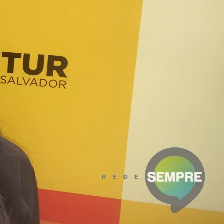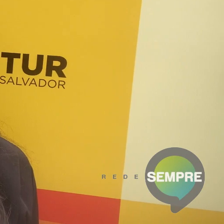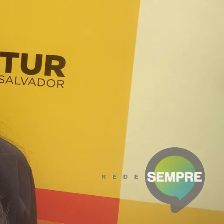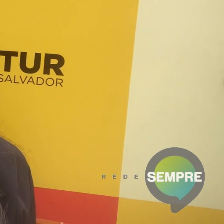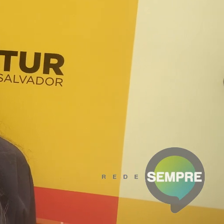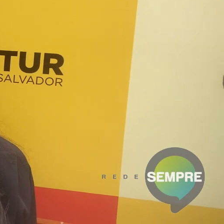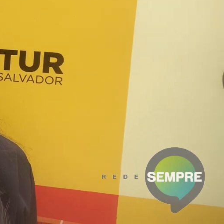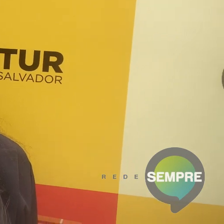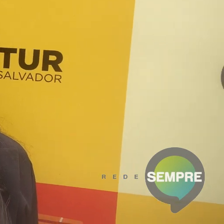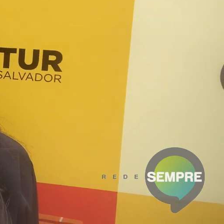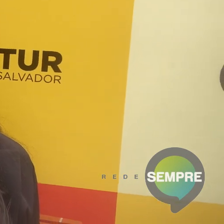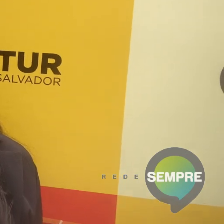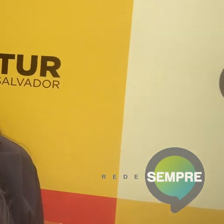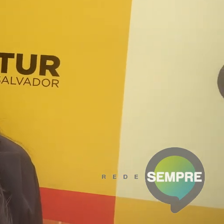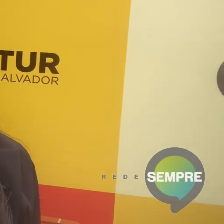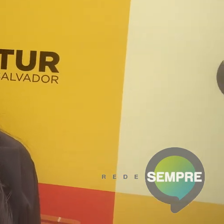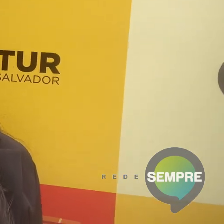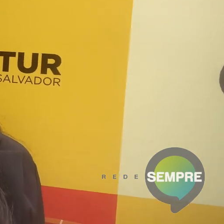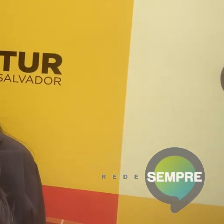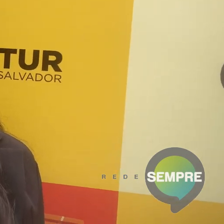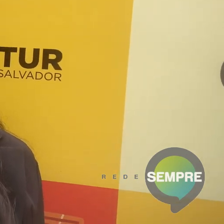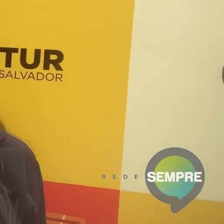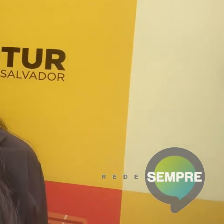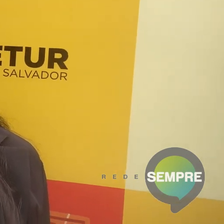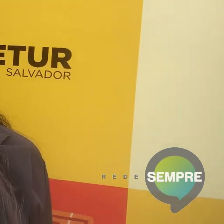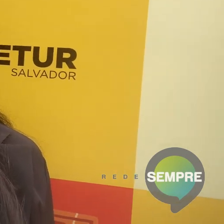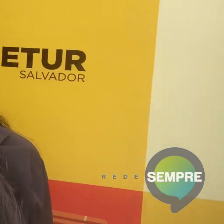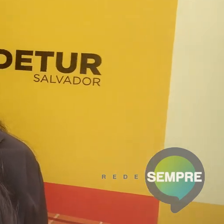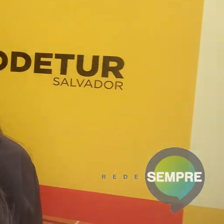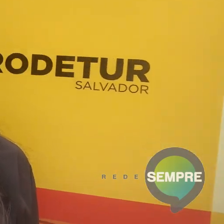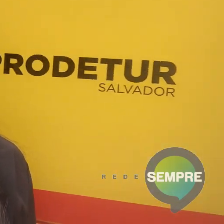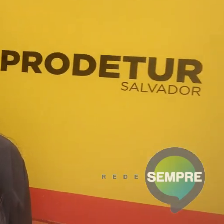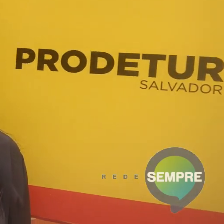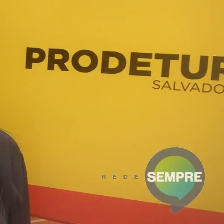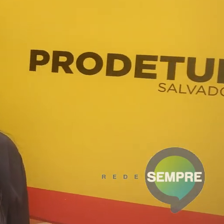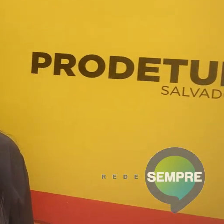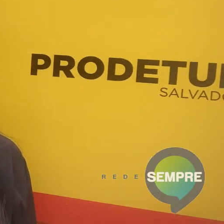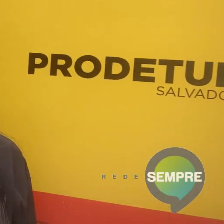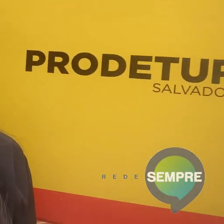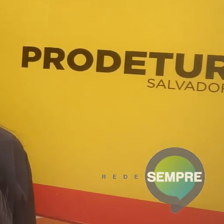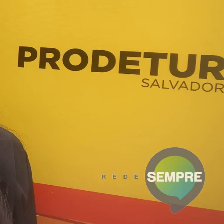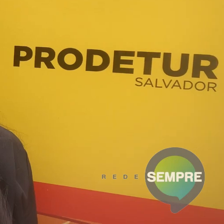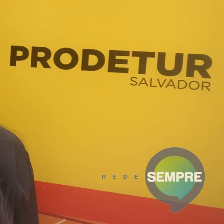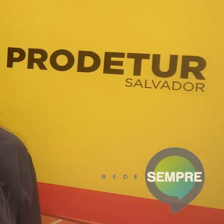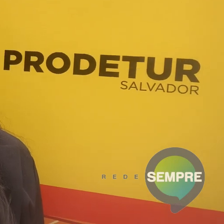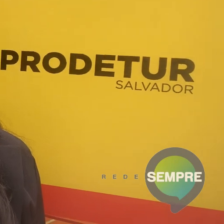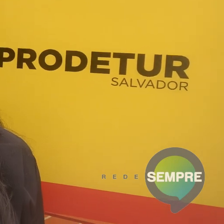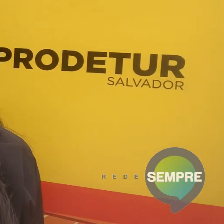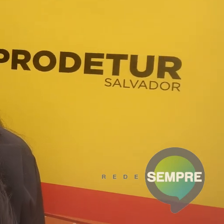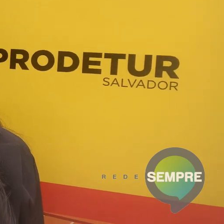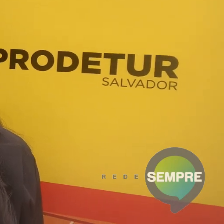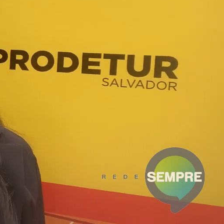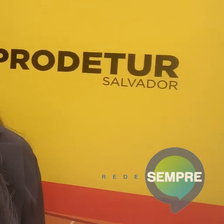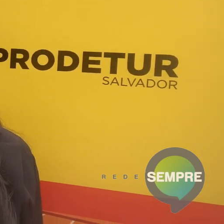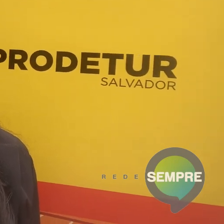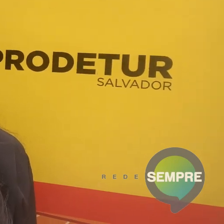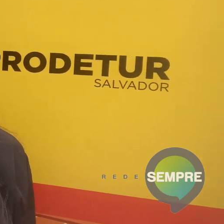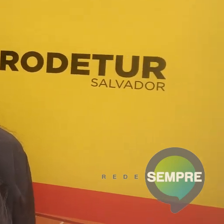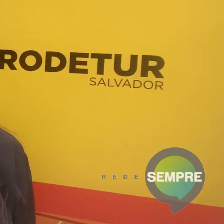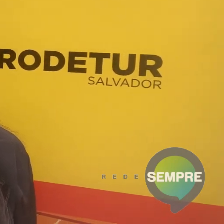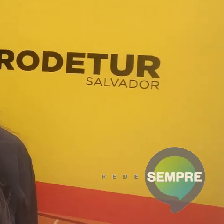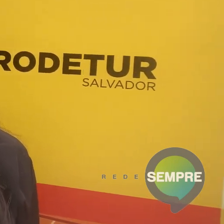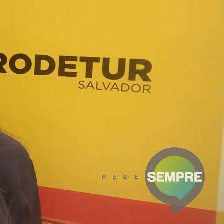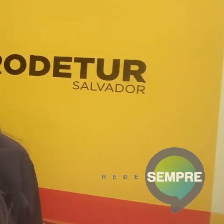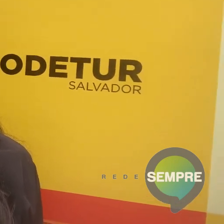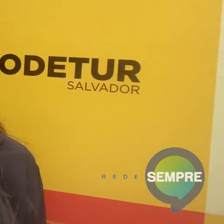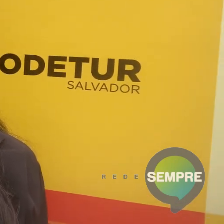realizado pela Prefeitura de Salvador, que visa o desenvolvimento da economia criativa, a valorização dos talentos negros locais